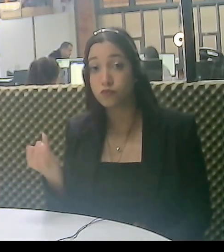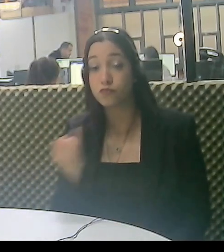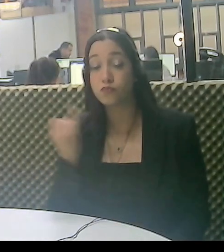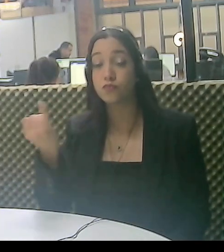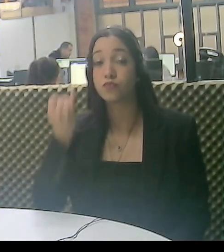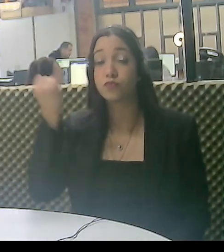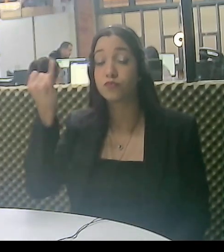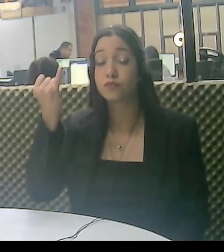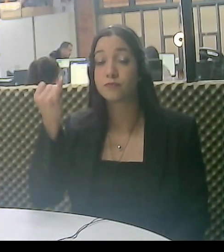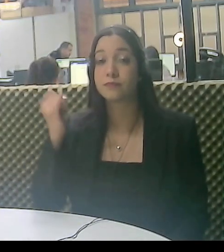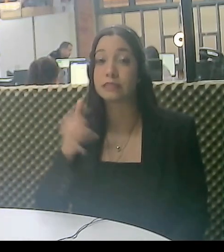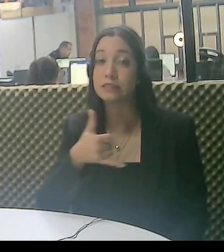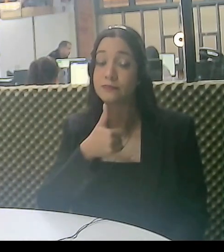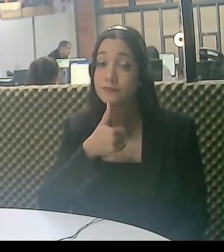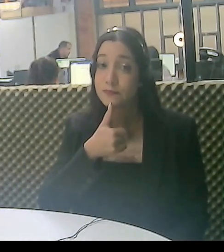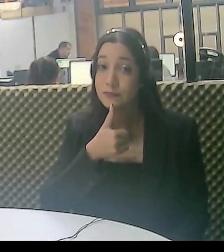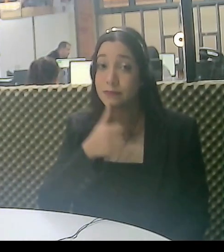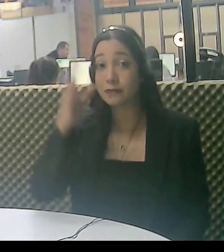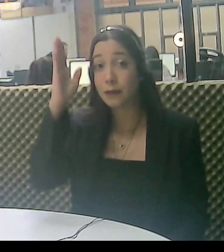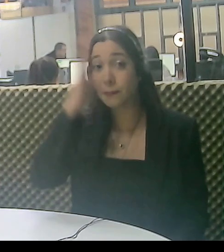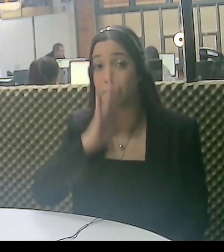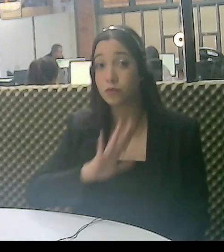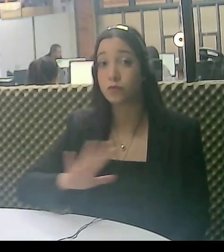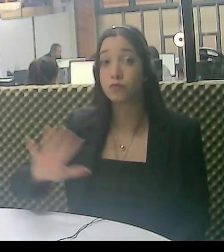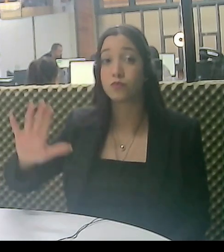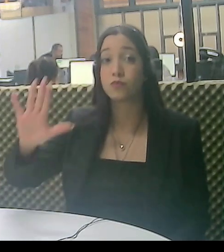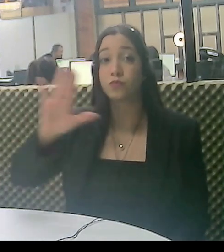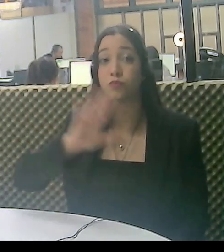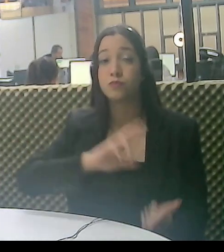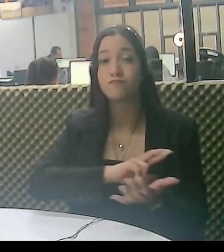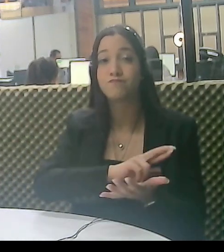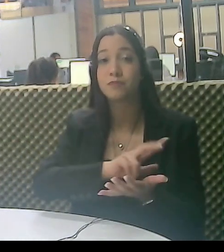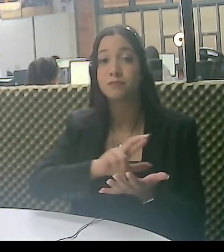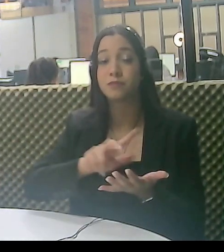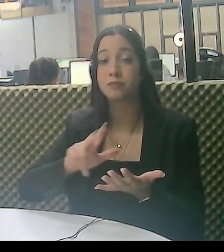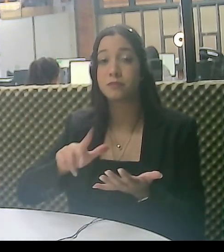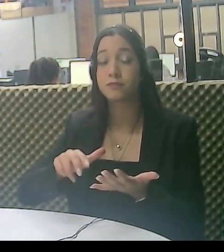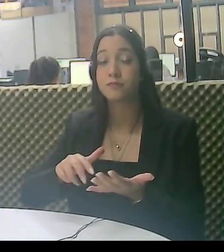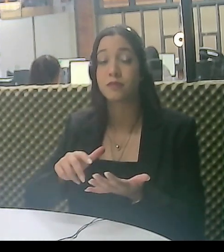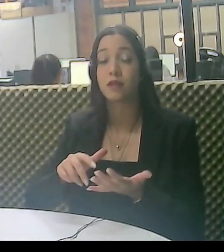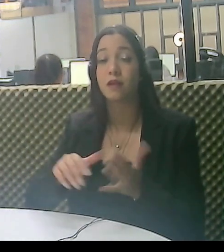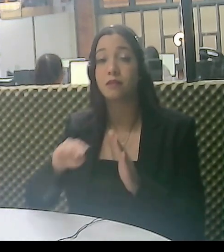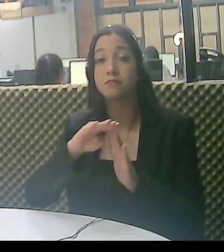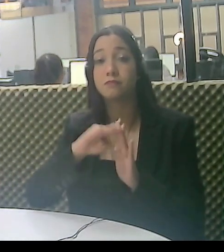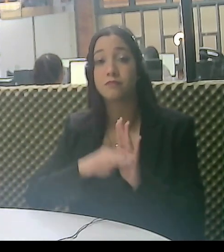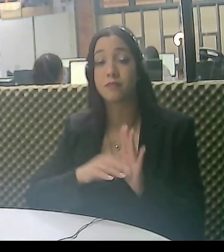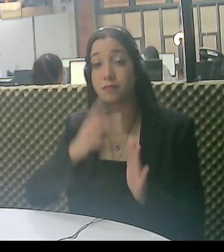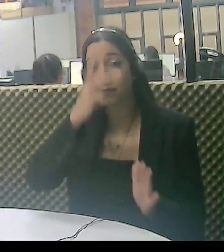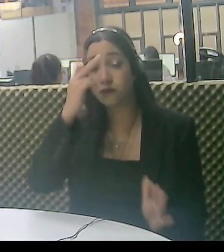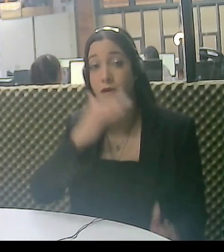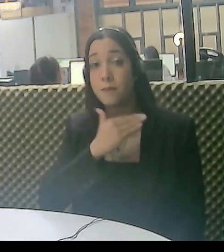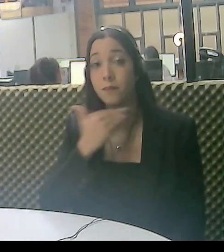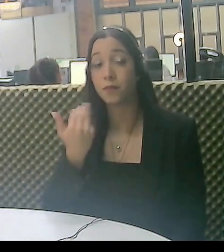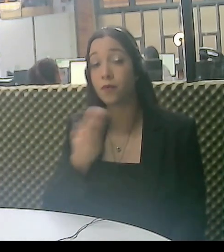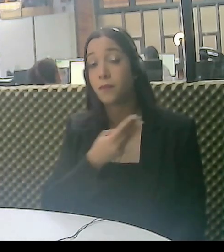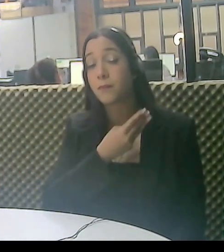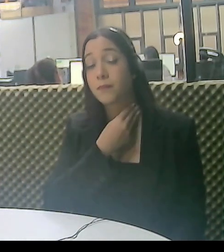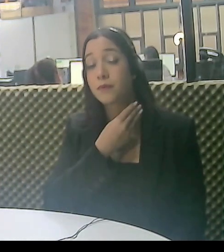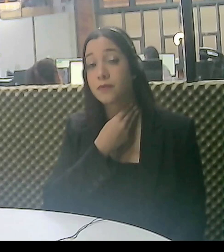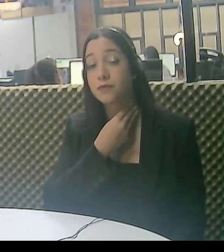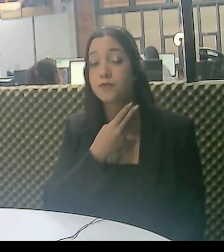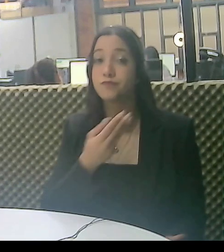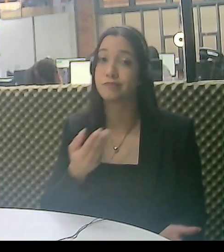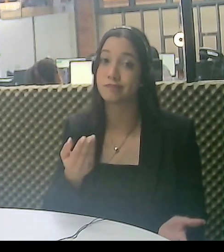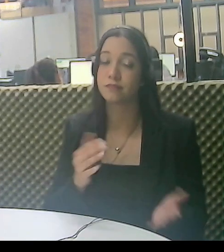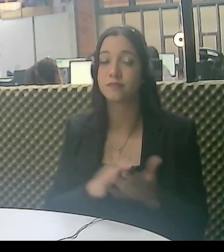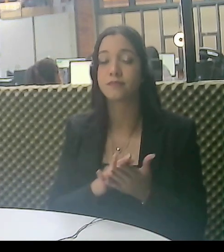importância. Temos aí, infelizmente, no Brasil como um todo, vários registros de mortes, de óbitos por meningite. Como